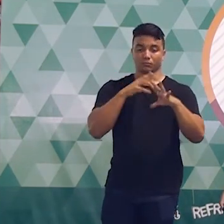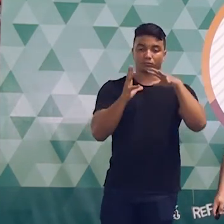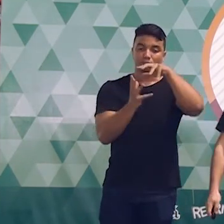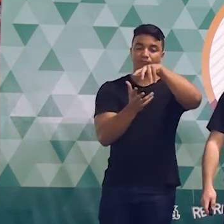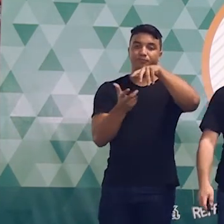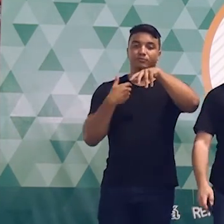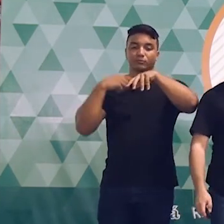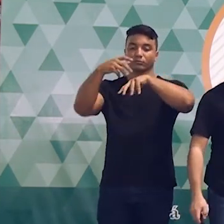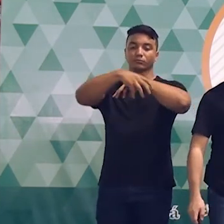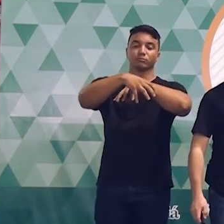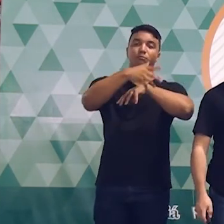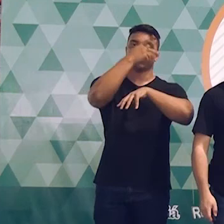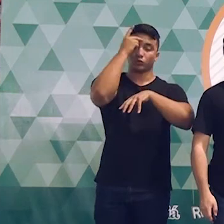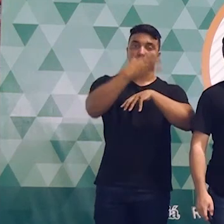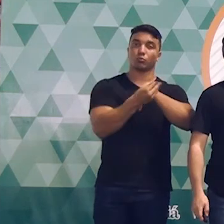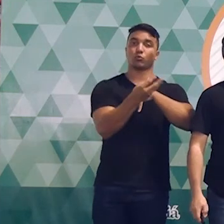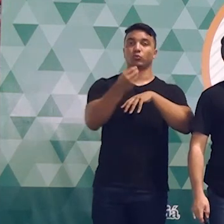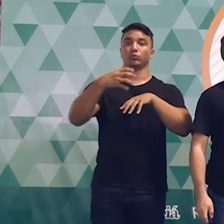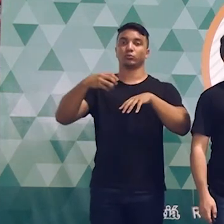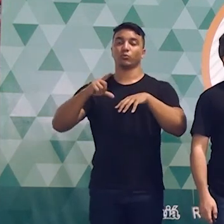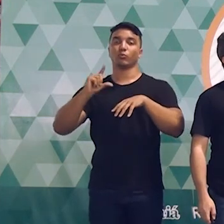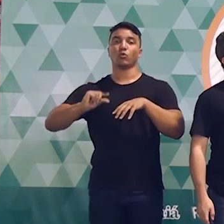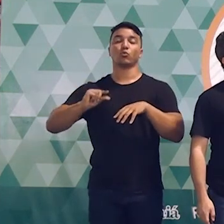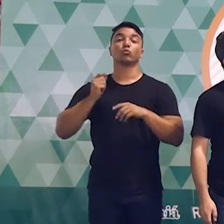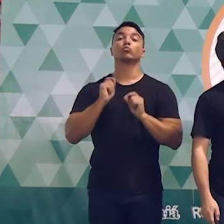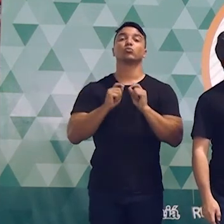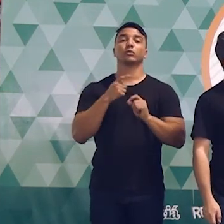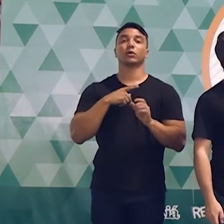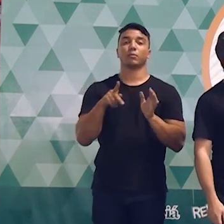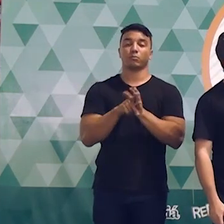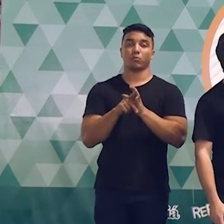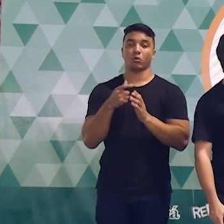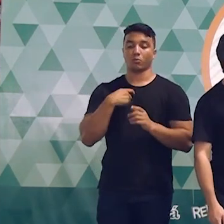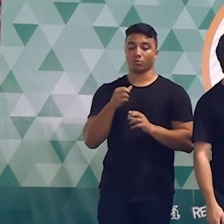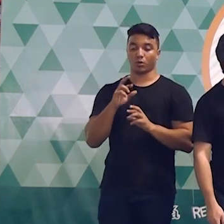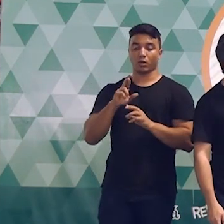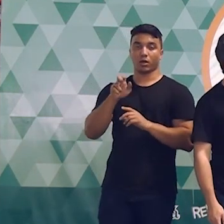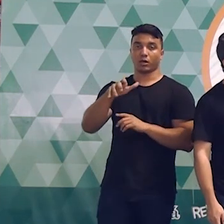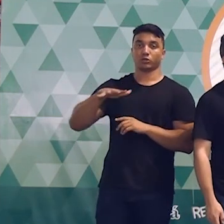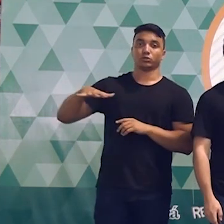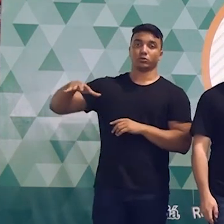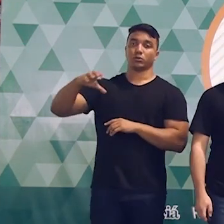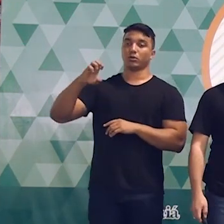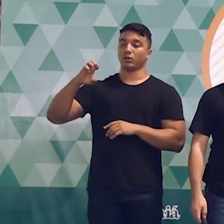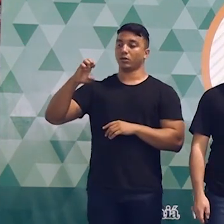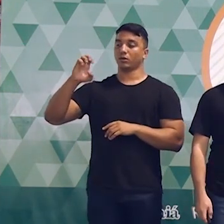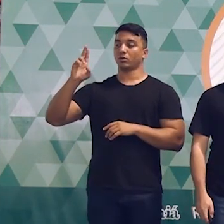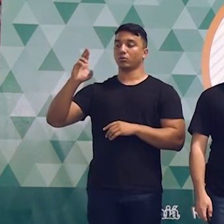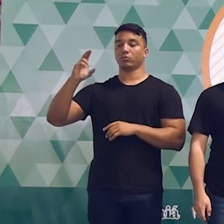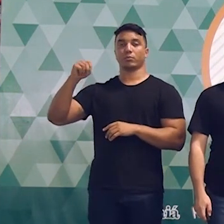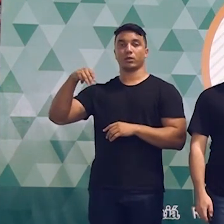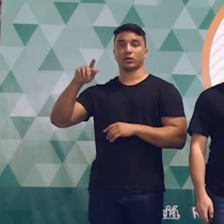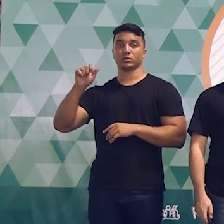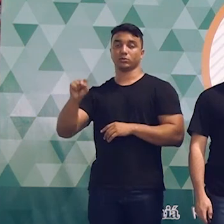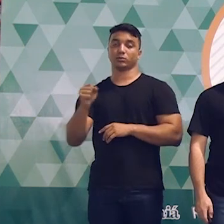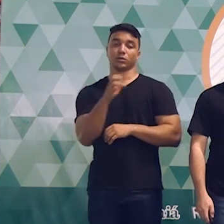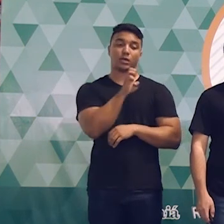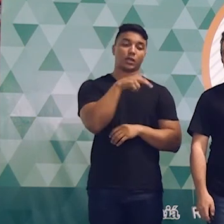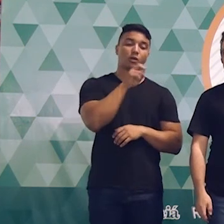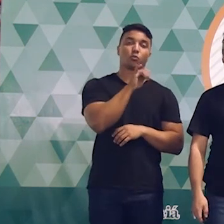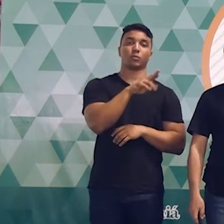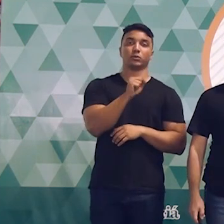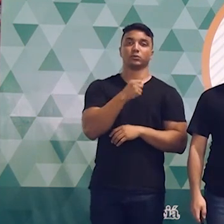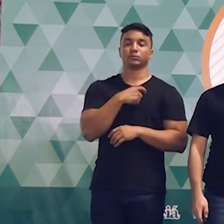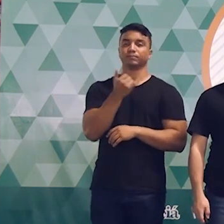gente e outros ter menos gente. É a ideia de regiões ecúmenas e anecúmenas. E